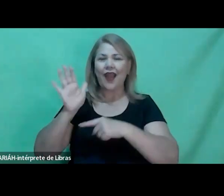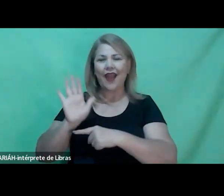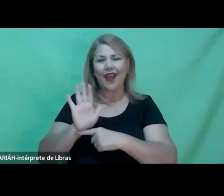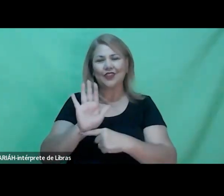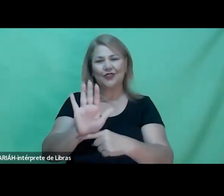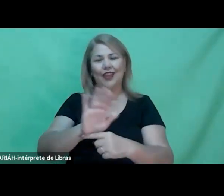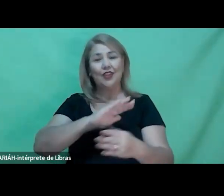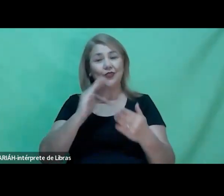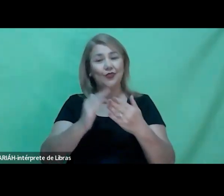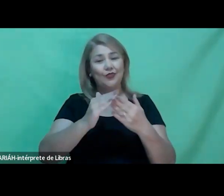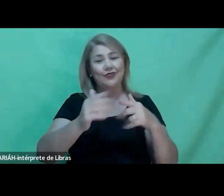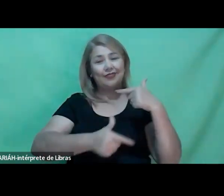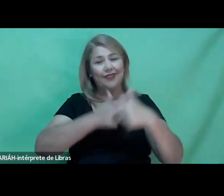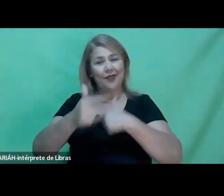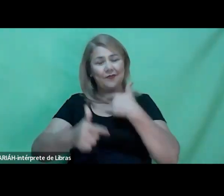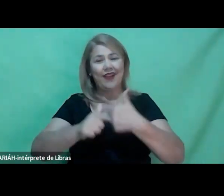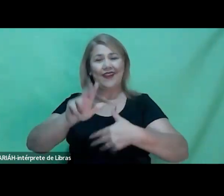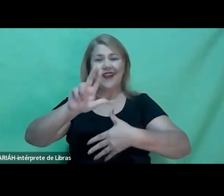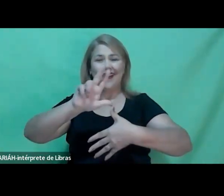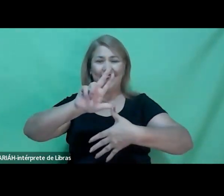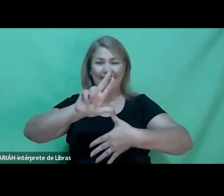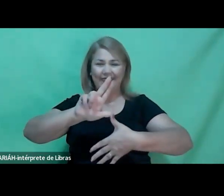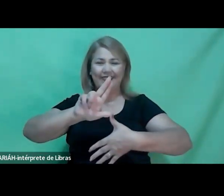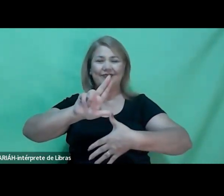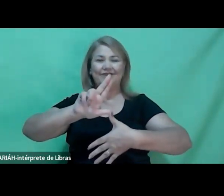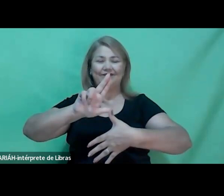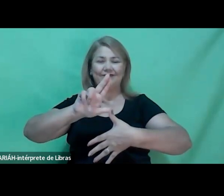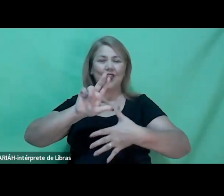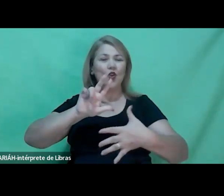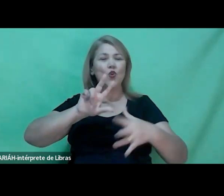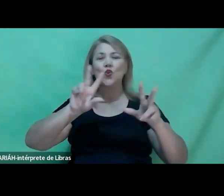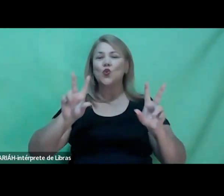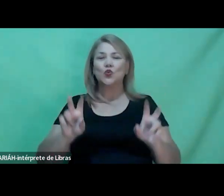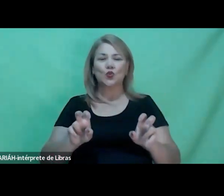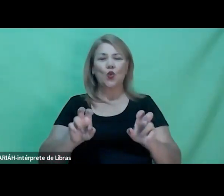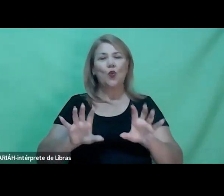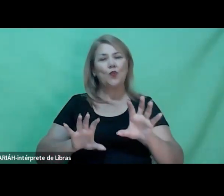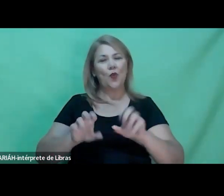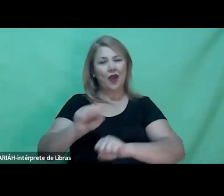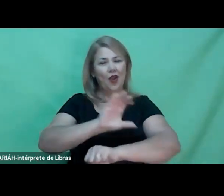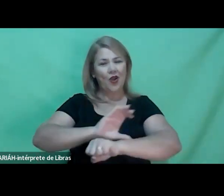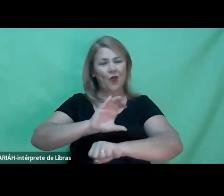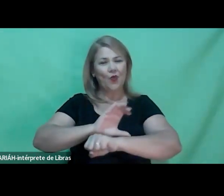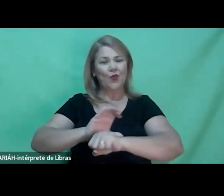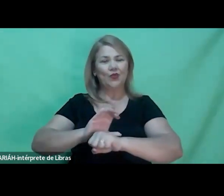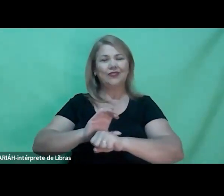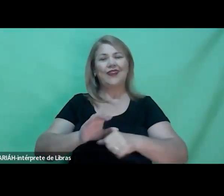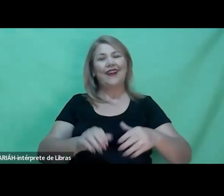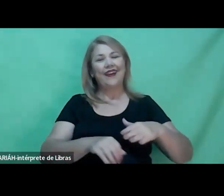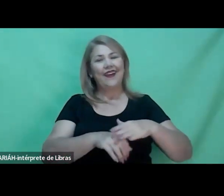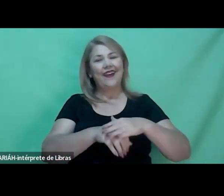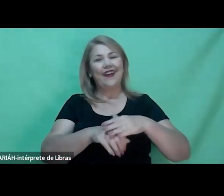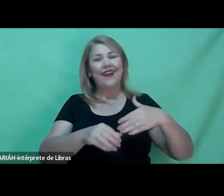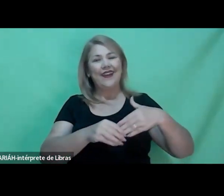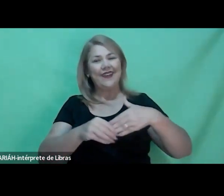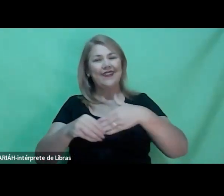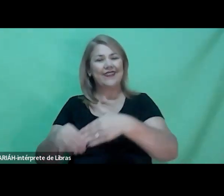es muy importante lo que conocemos poder ayudar a todos los personas de América Latina en la formación de los guías intérpretes creo